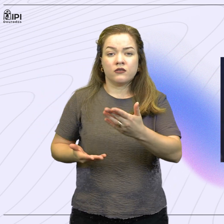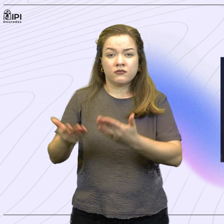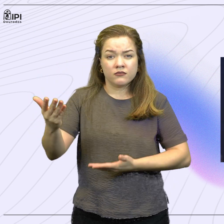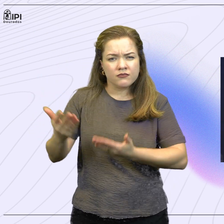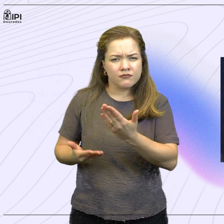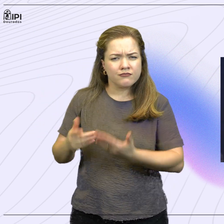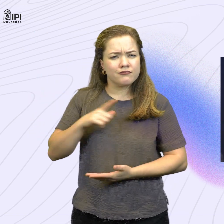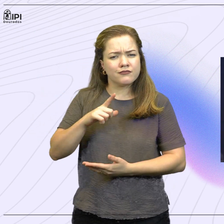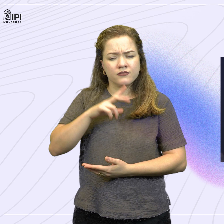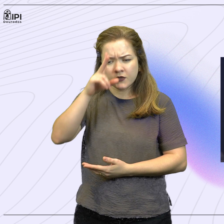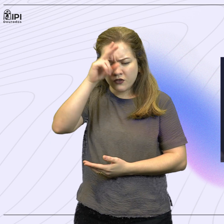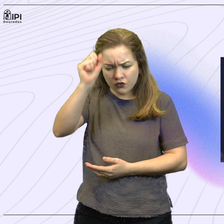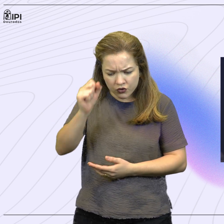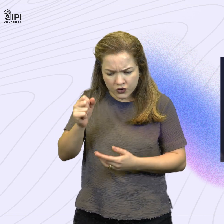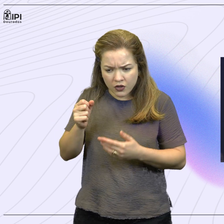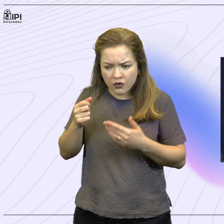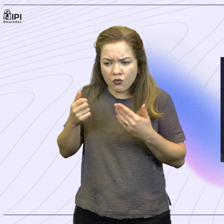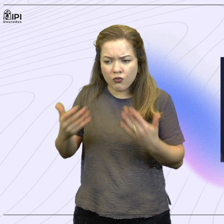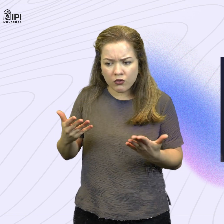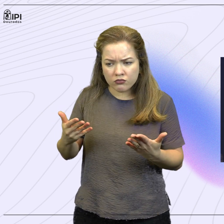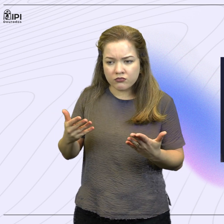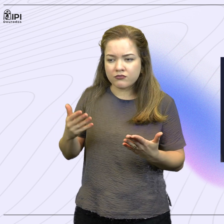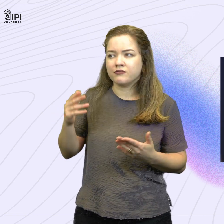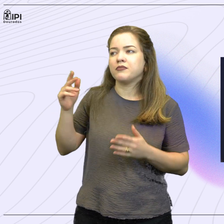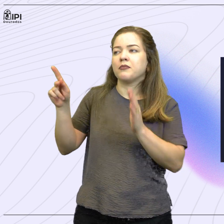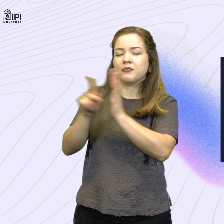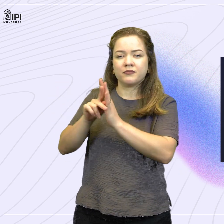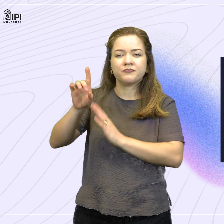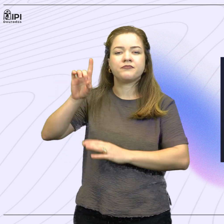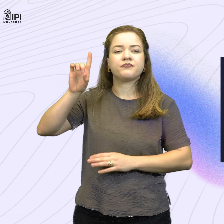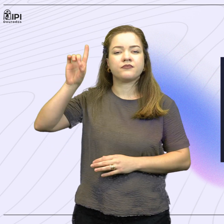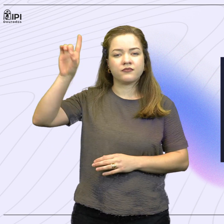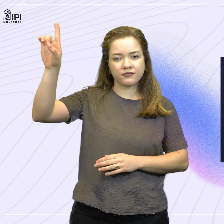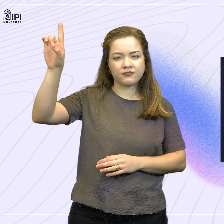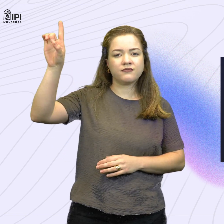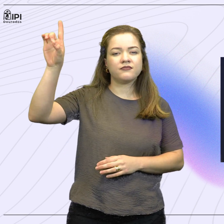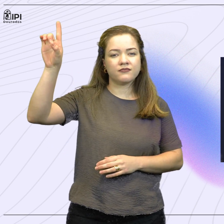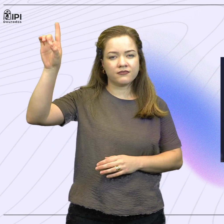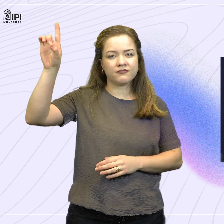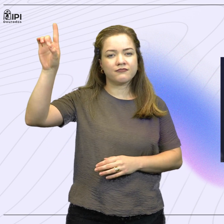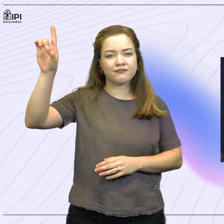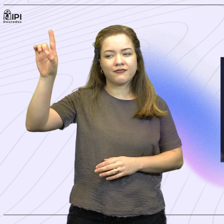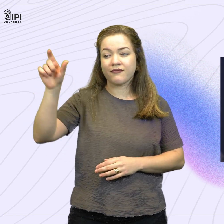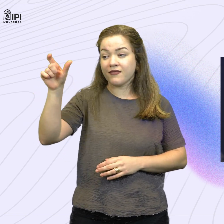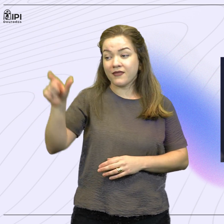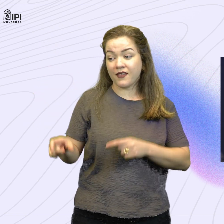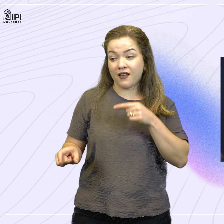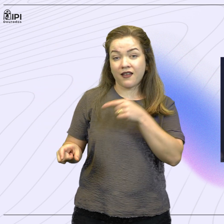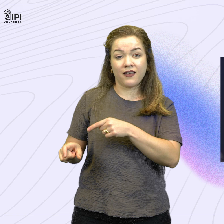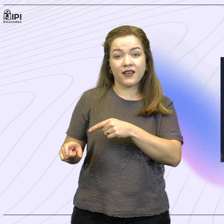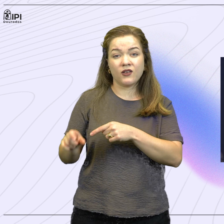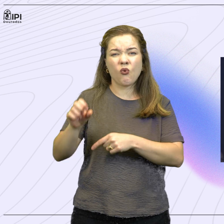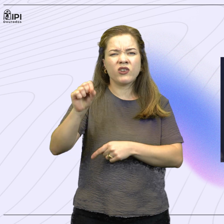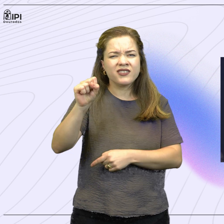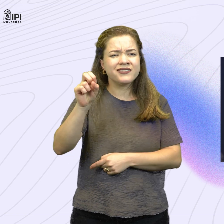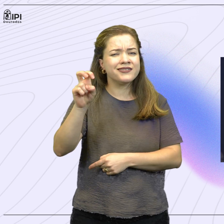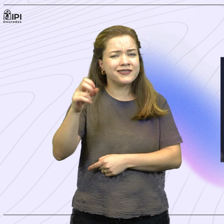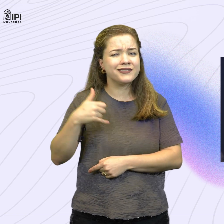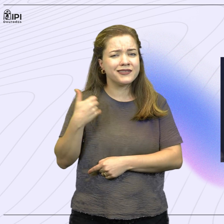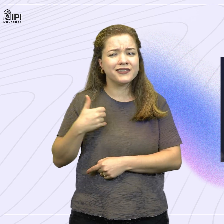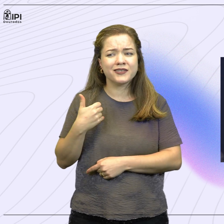que tem sua força em Deus. Nossa força em Deus. Caleb com 85 anos toma posse da